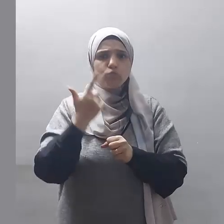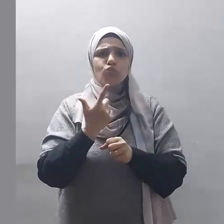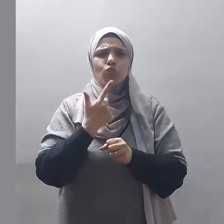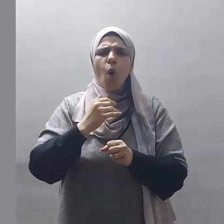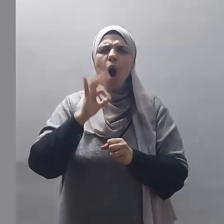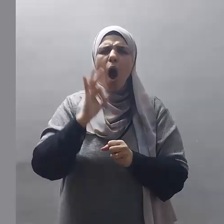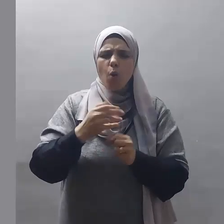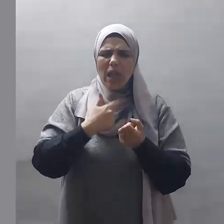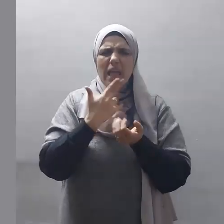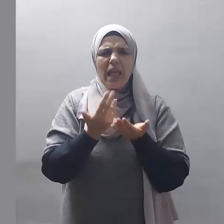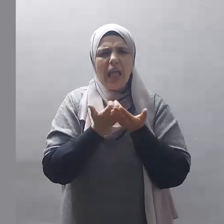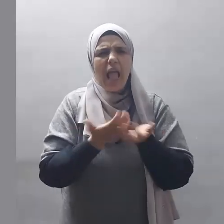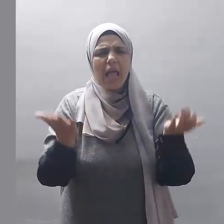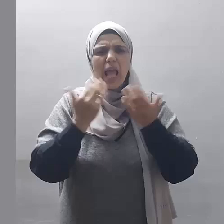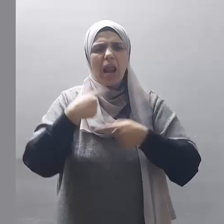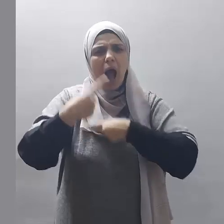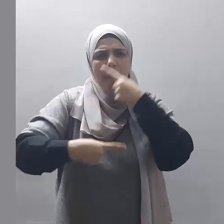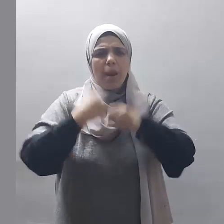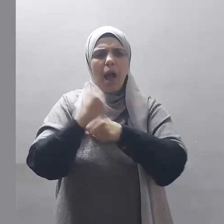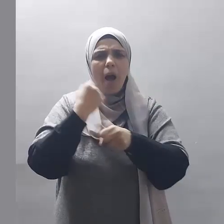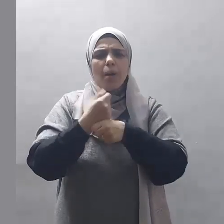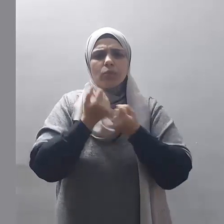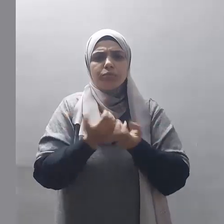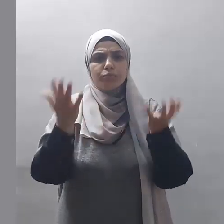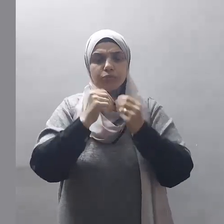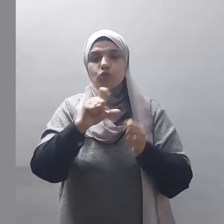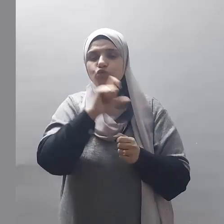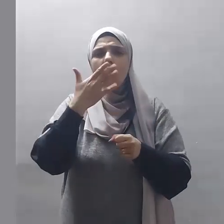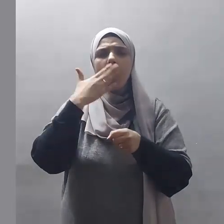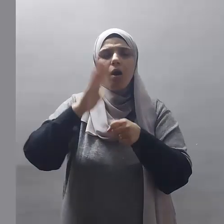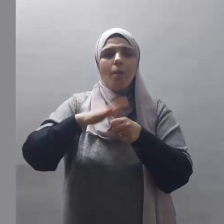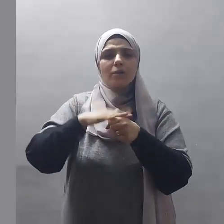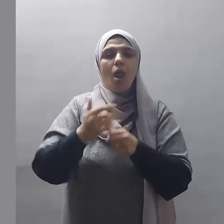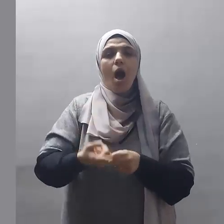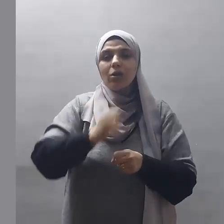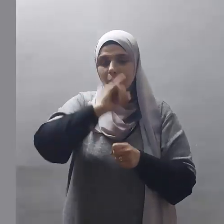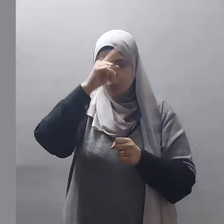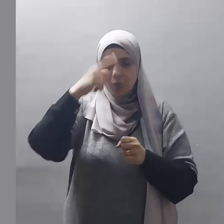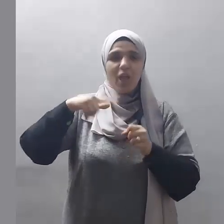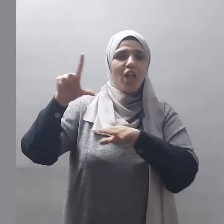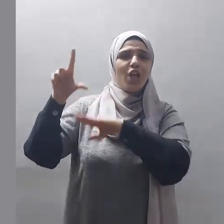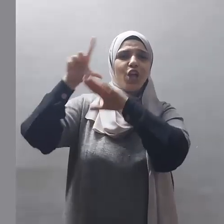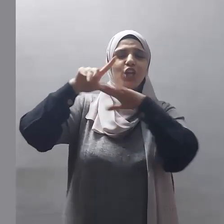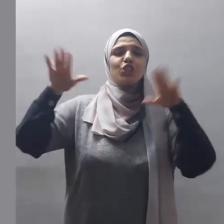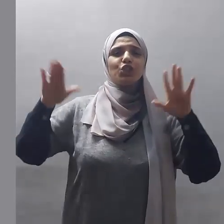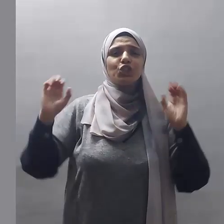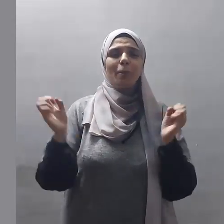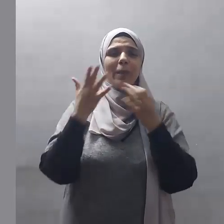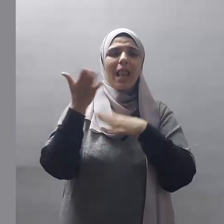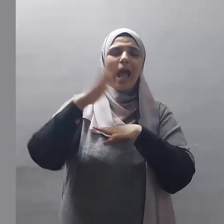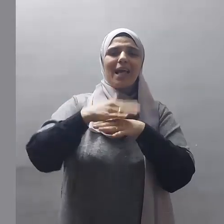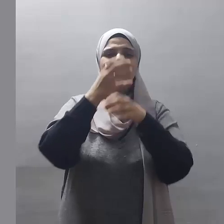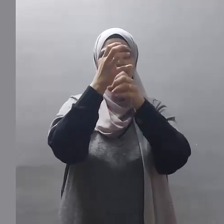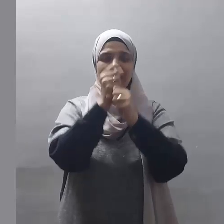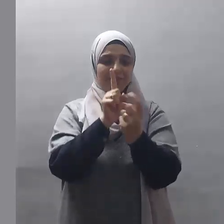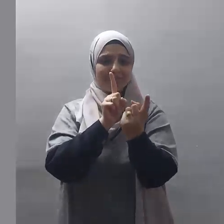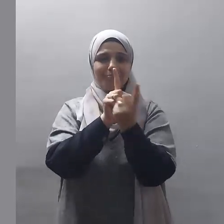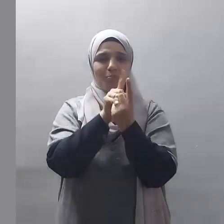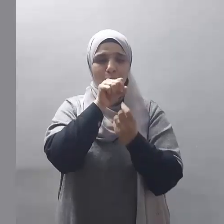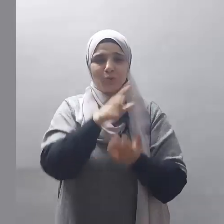الناس وكان اجود ما يكون في رمضان حين يلقاه جبريل عليه السلام وكان يلقاه